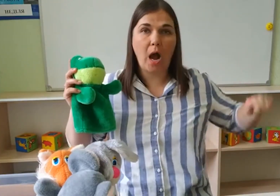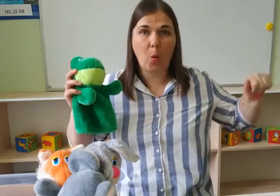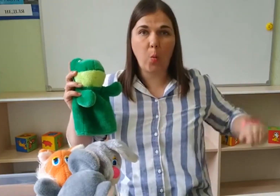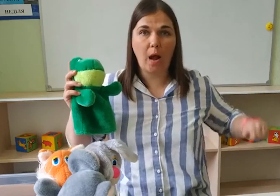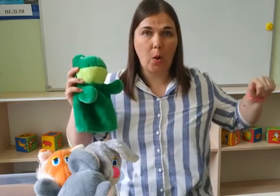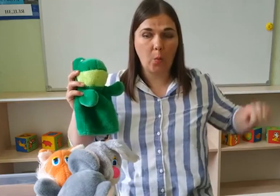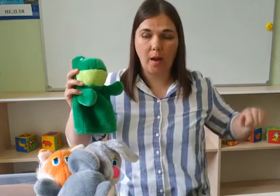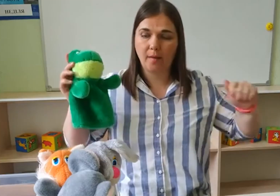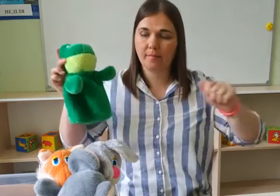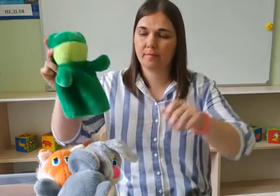Ква-ква-ква-ква.